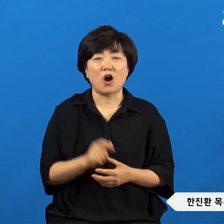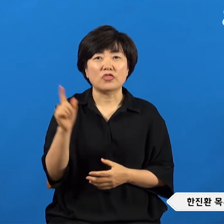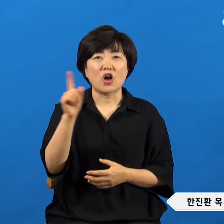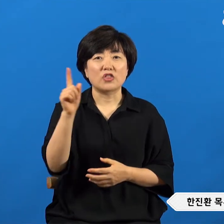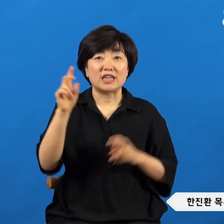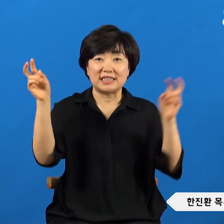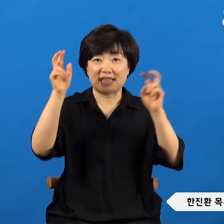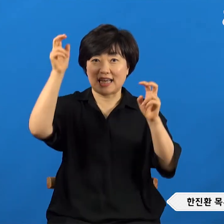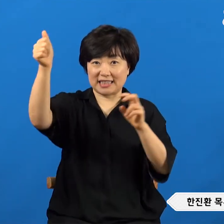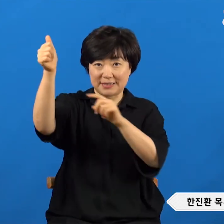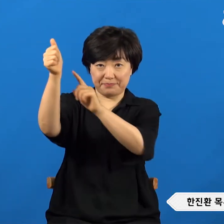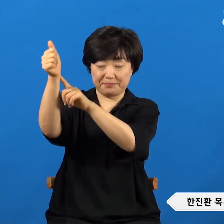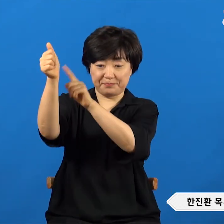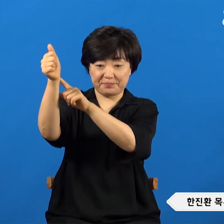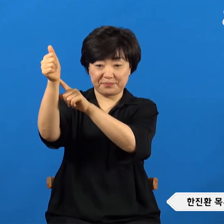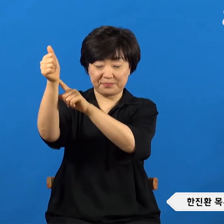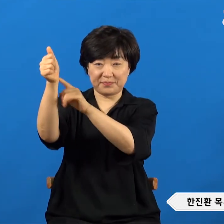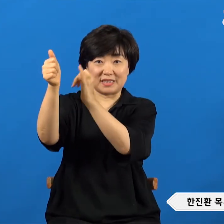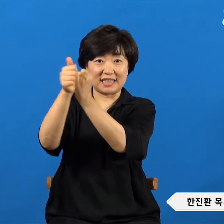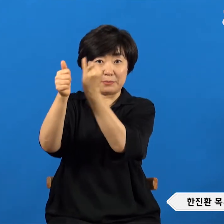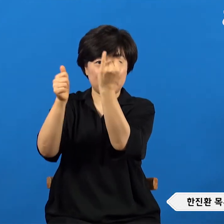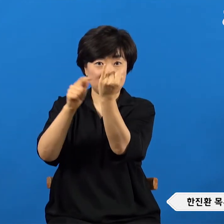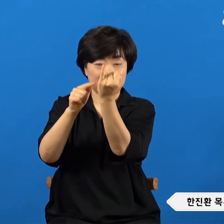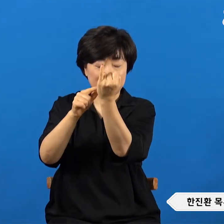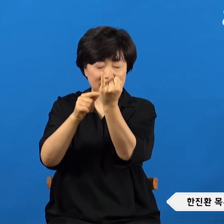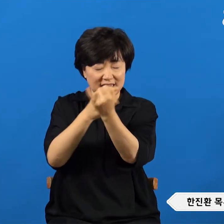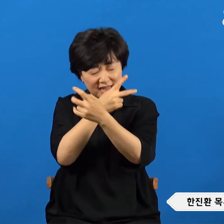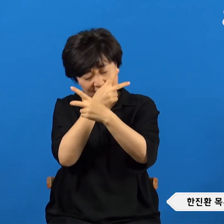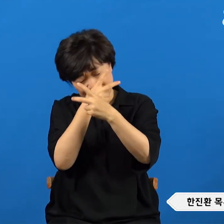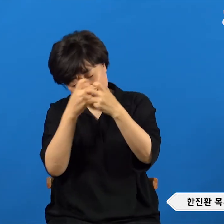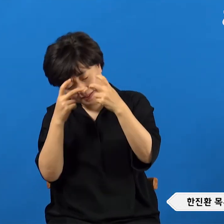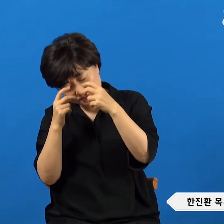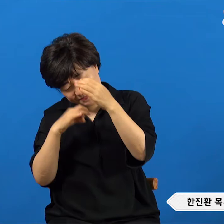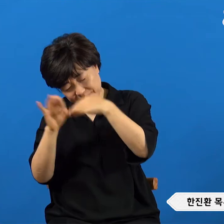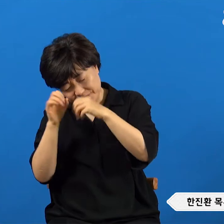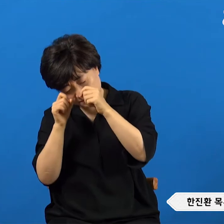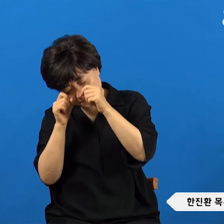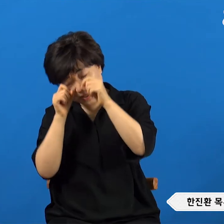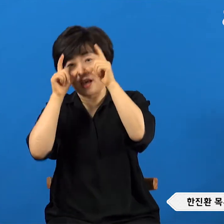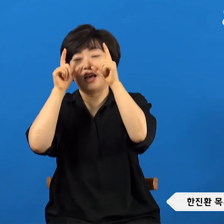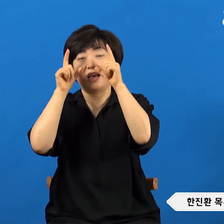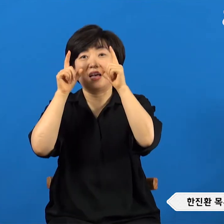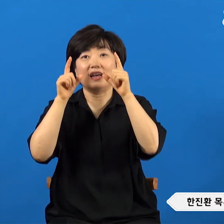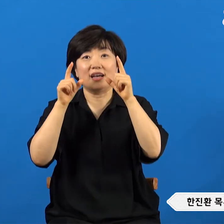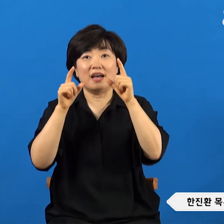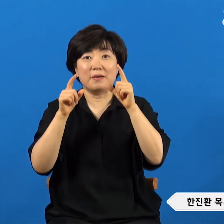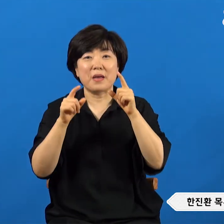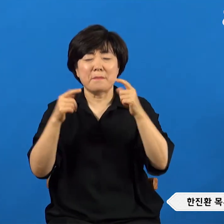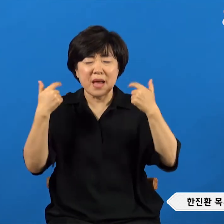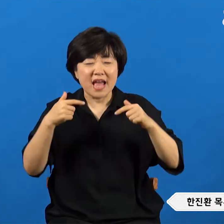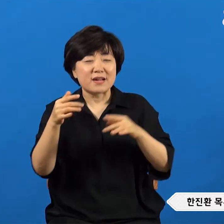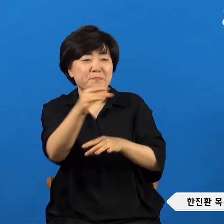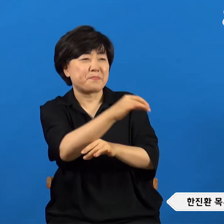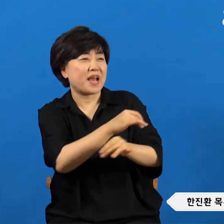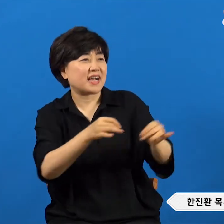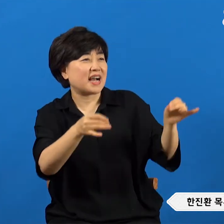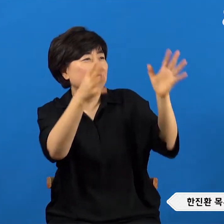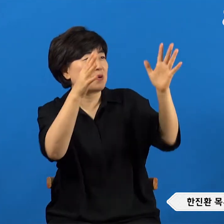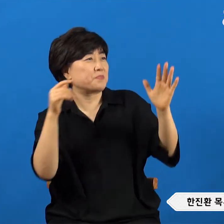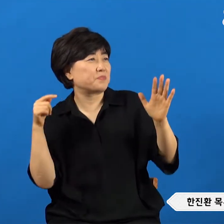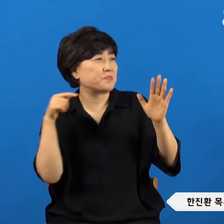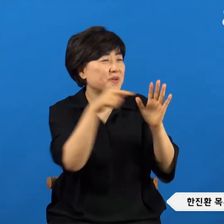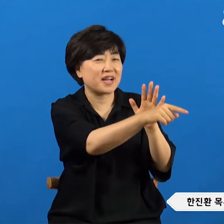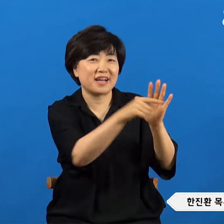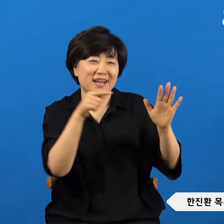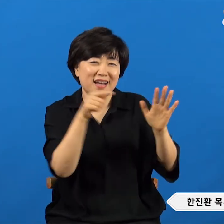어떤 사장님, 사모님은 아침에 눈만 떴다 하면 거의 매일 백화점으로 출근하다시피